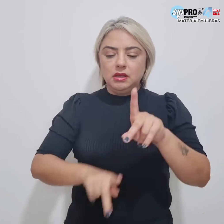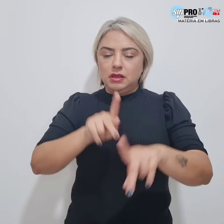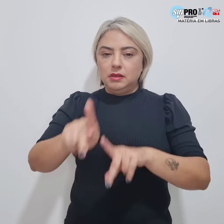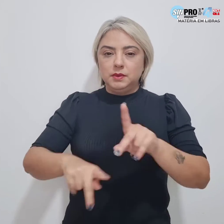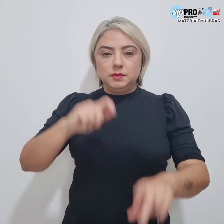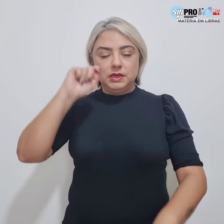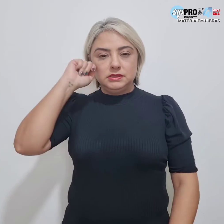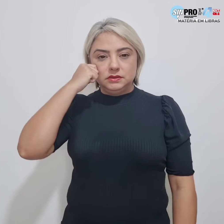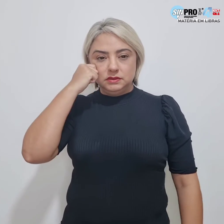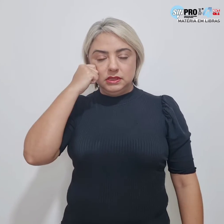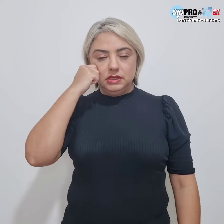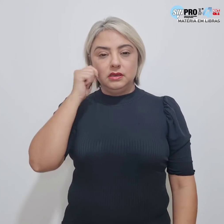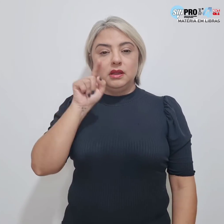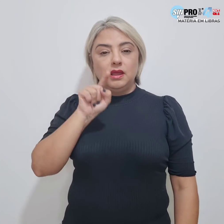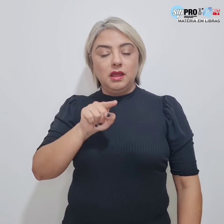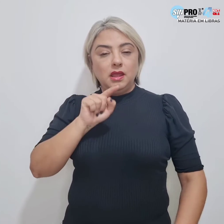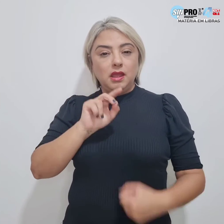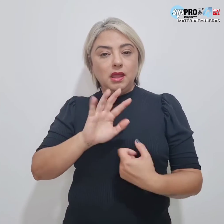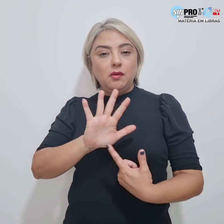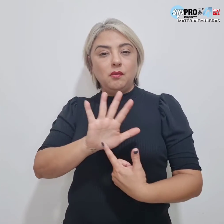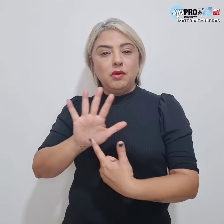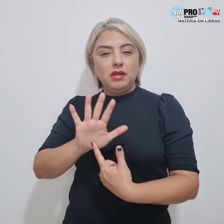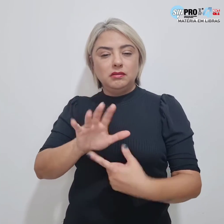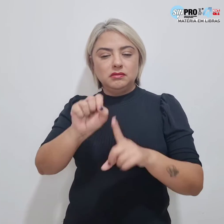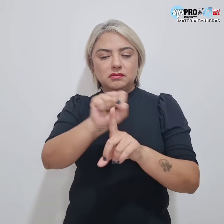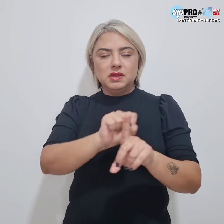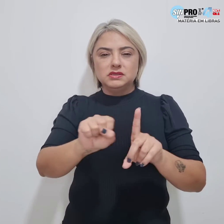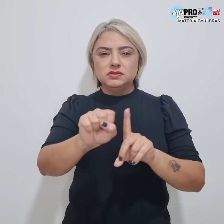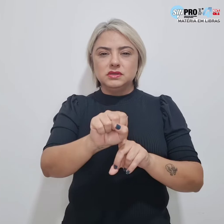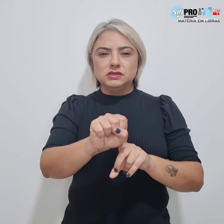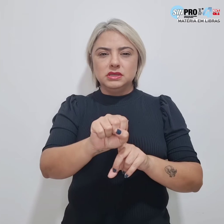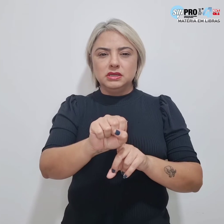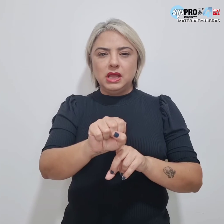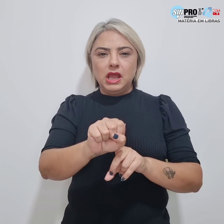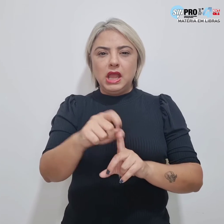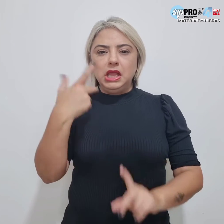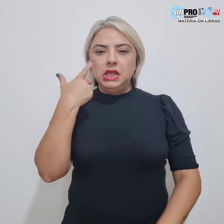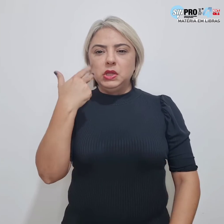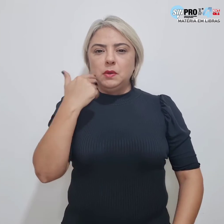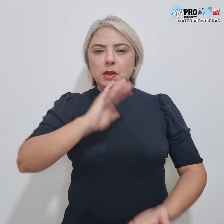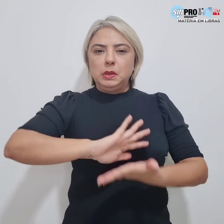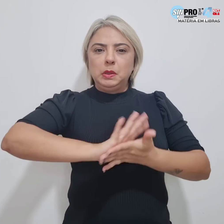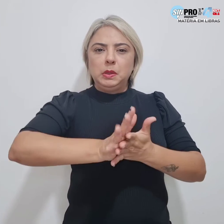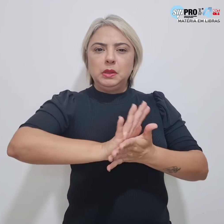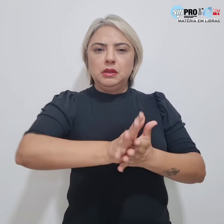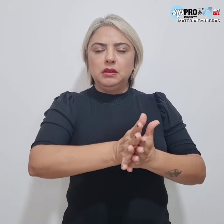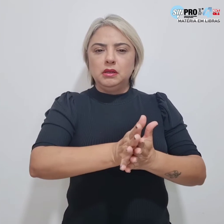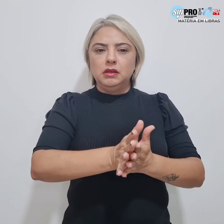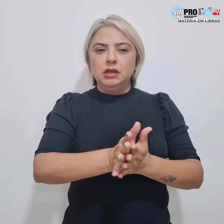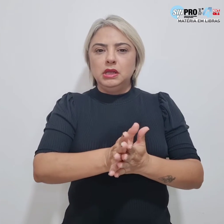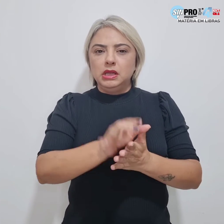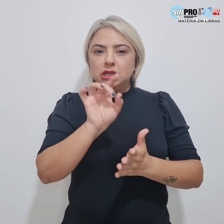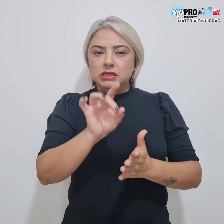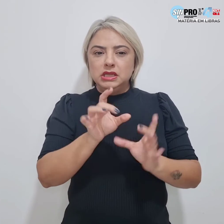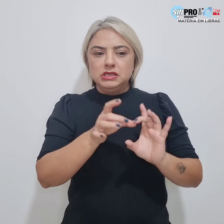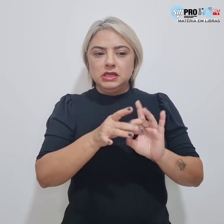população negra são um reflexo de uma sociedade que normalizou o preconceito, deixando-os às margens